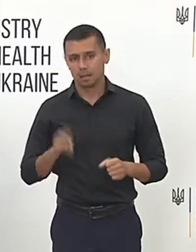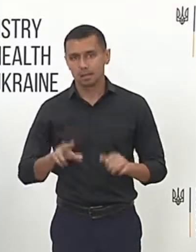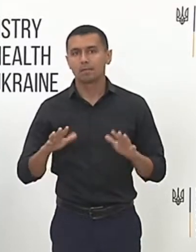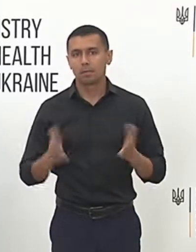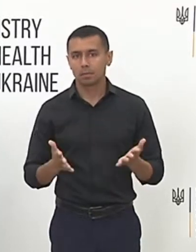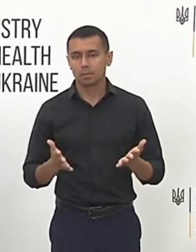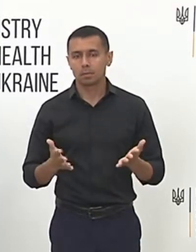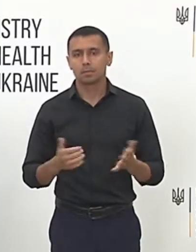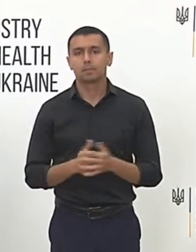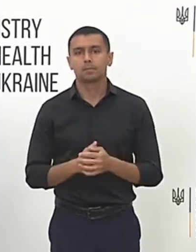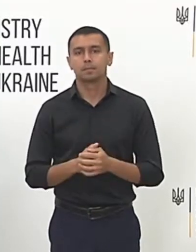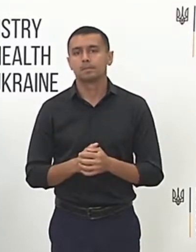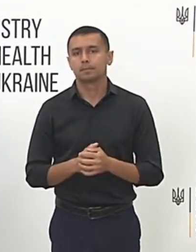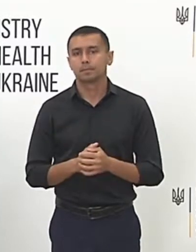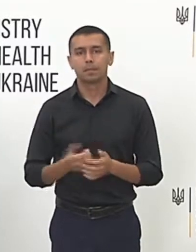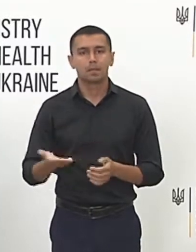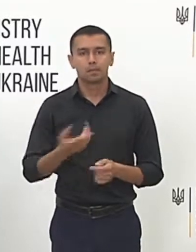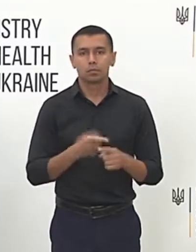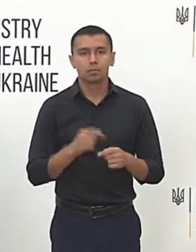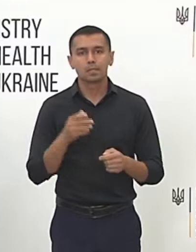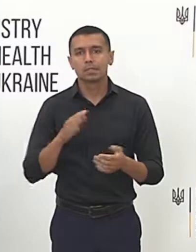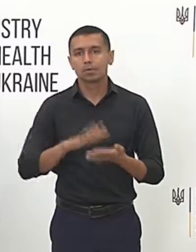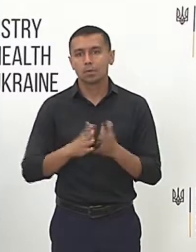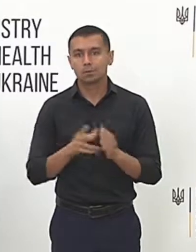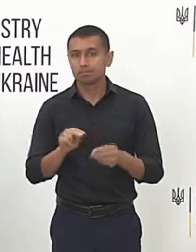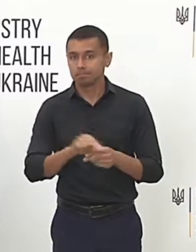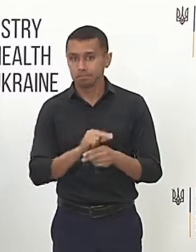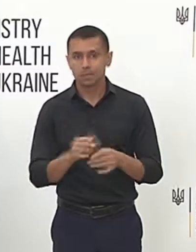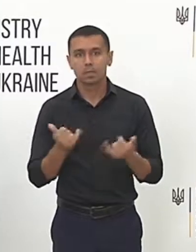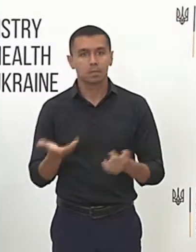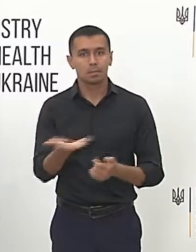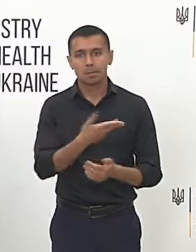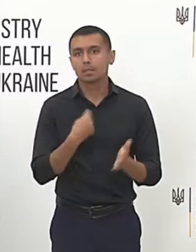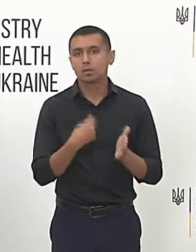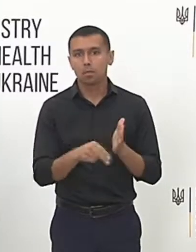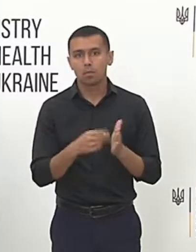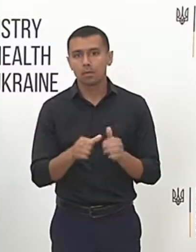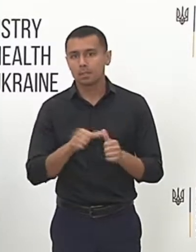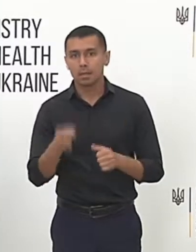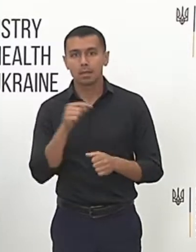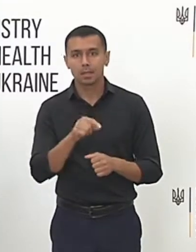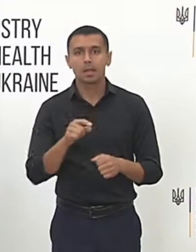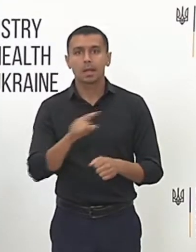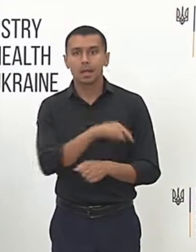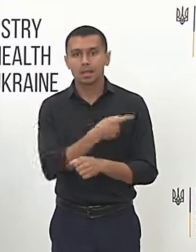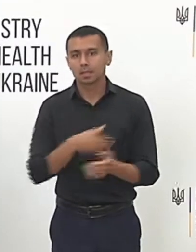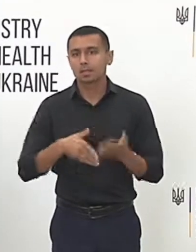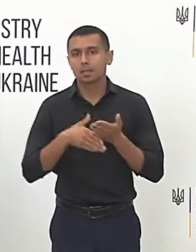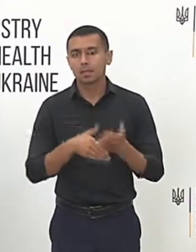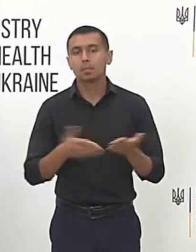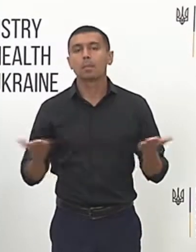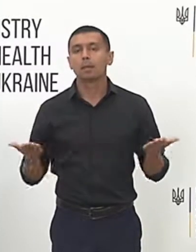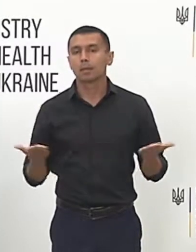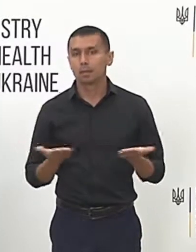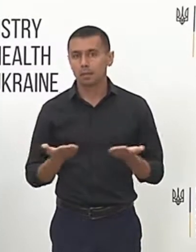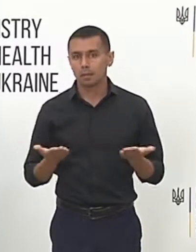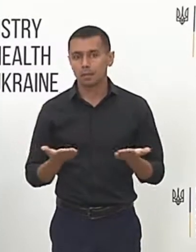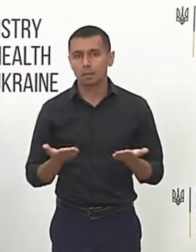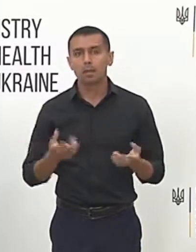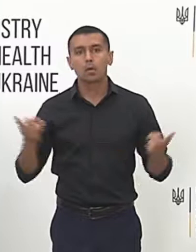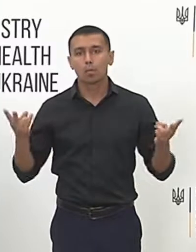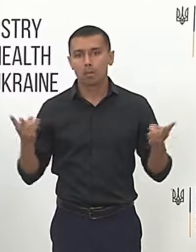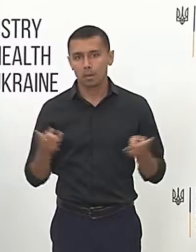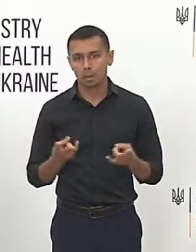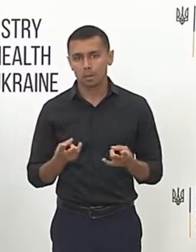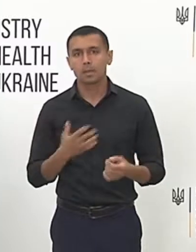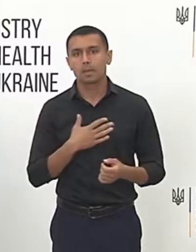випадок. Ми всю цю ситуацію виправили, і зараз ми закуповуємо саме ті лікарські засоби, які